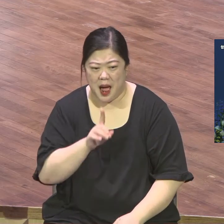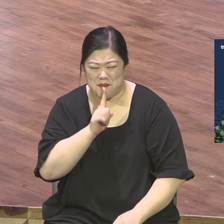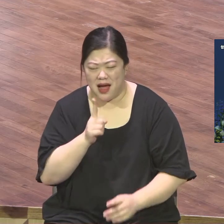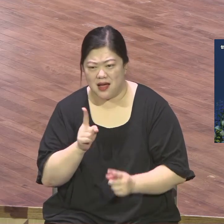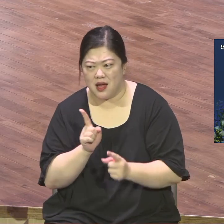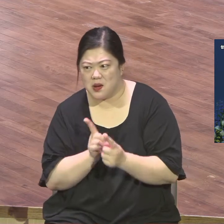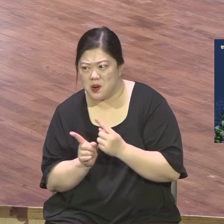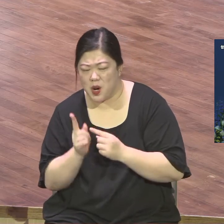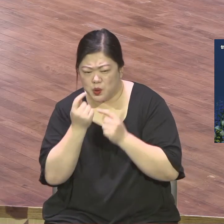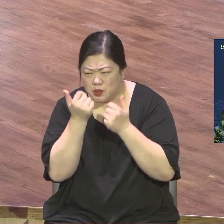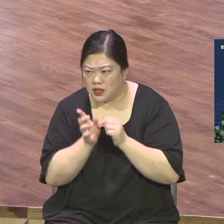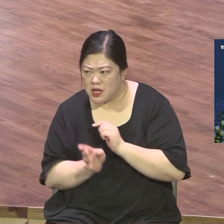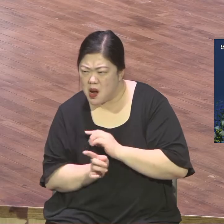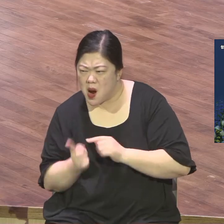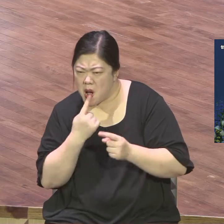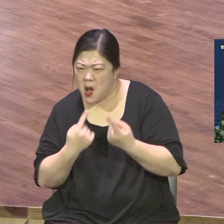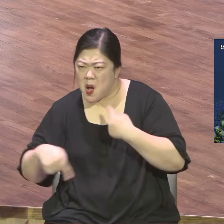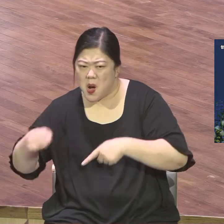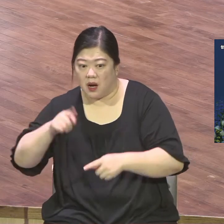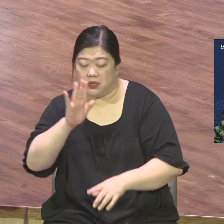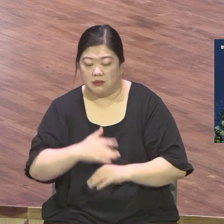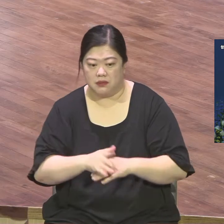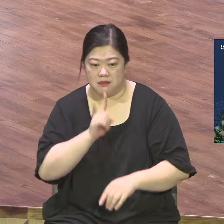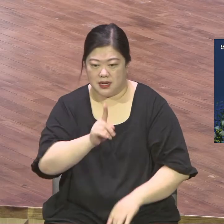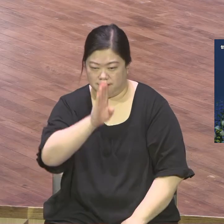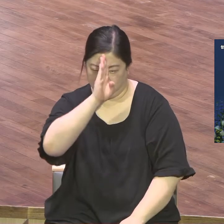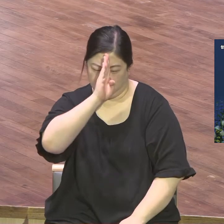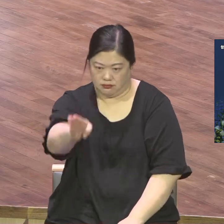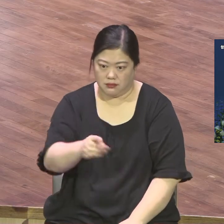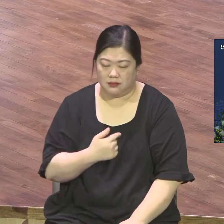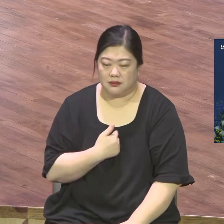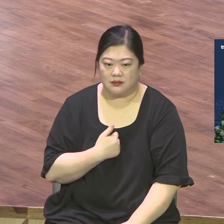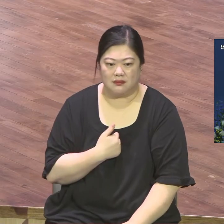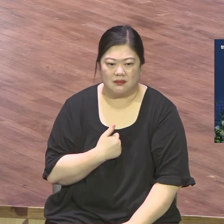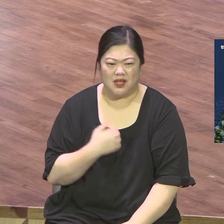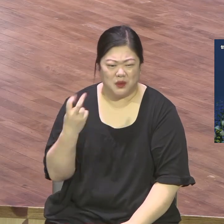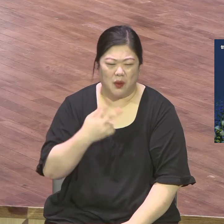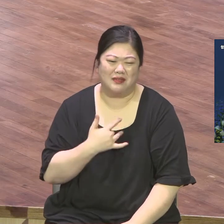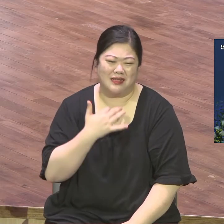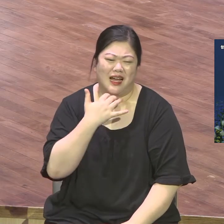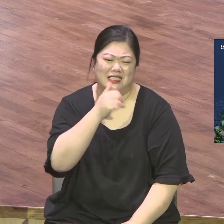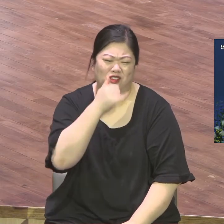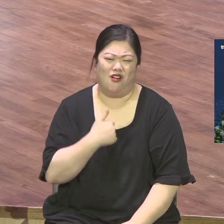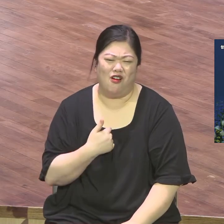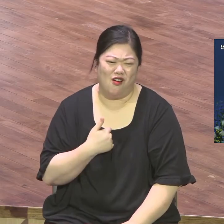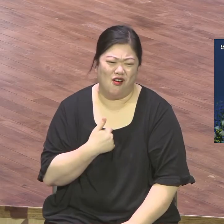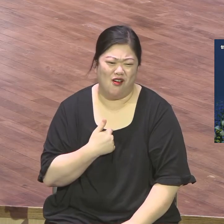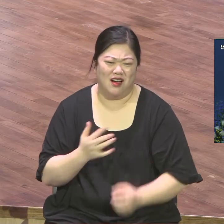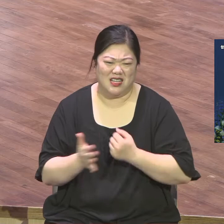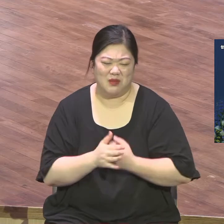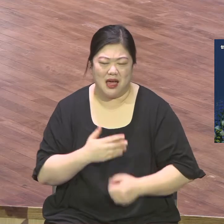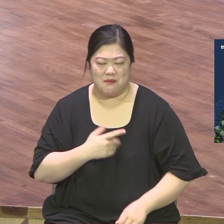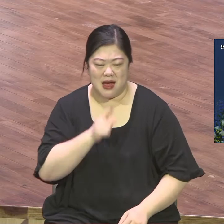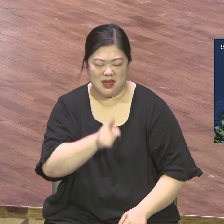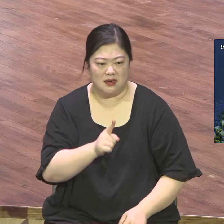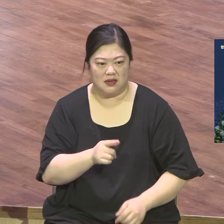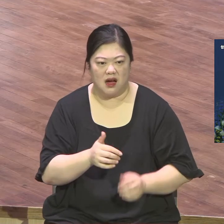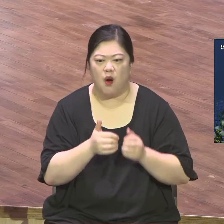뭐 눈치 이런 거 없어요. 바로 그냥 막 제가 나이가 있으니까 막 공격했어요.